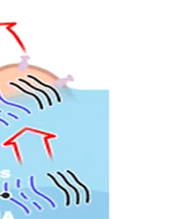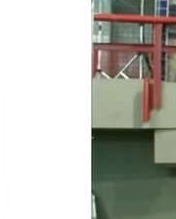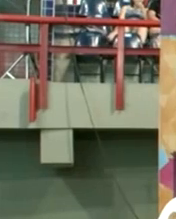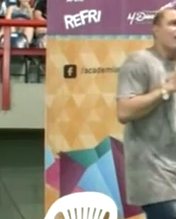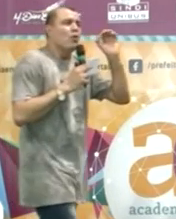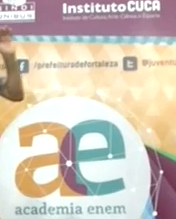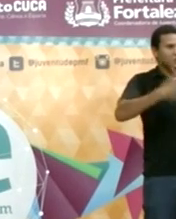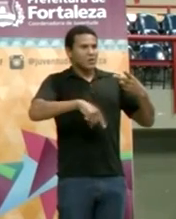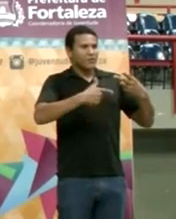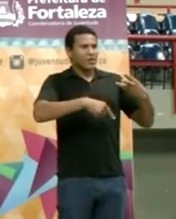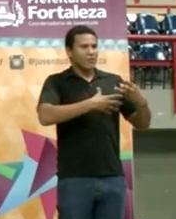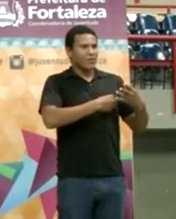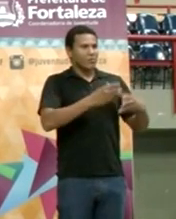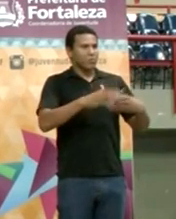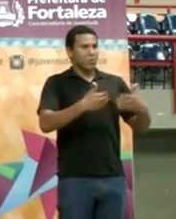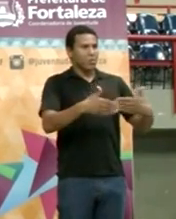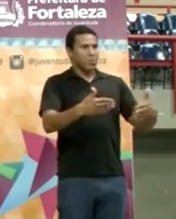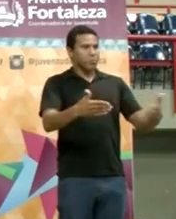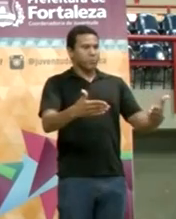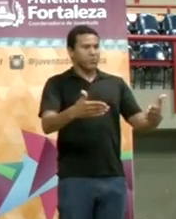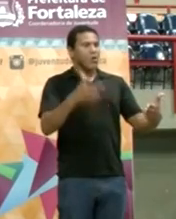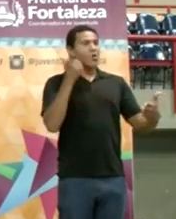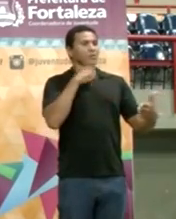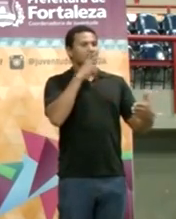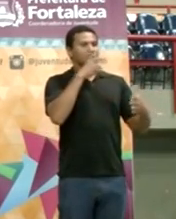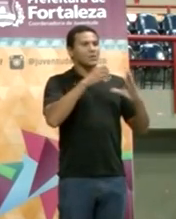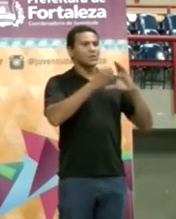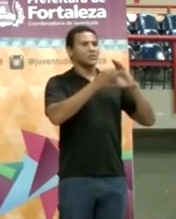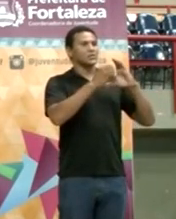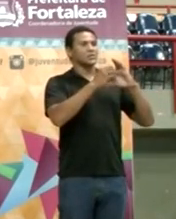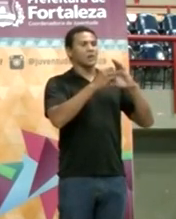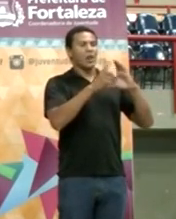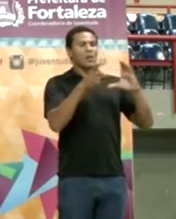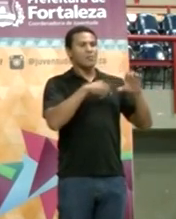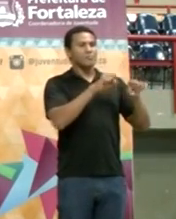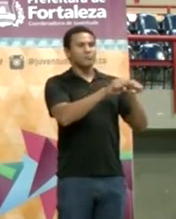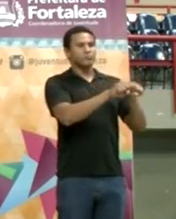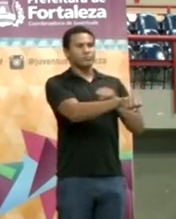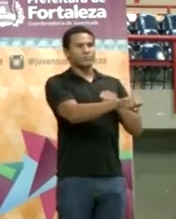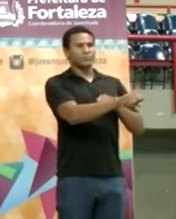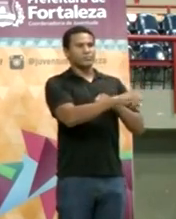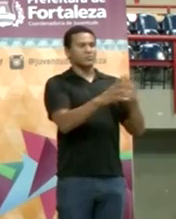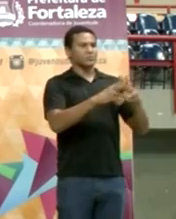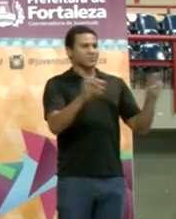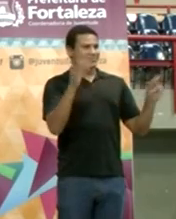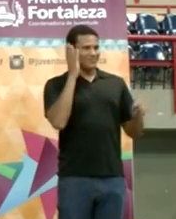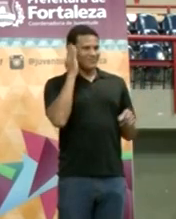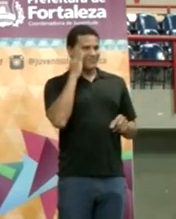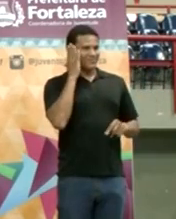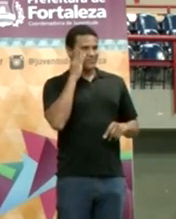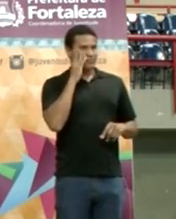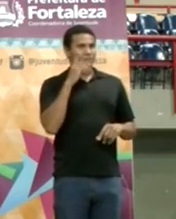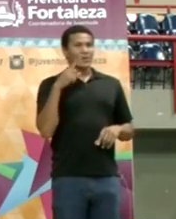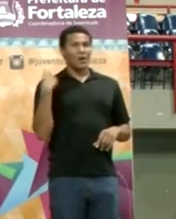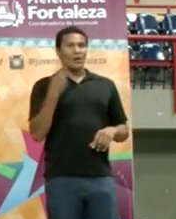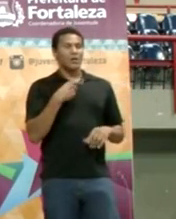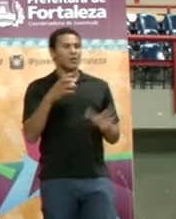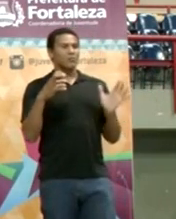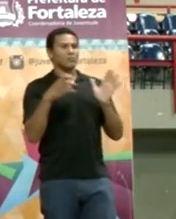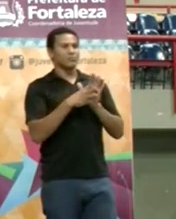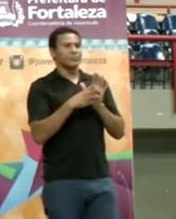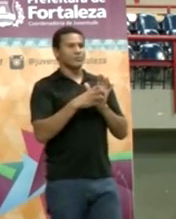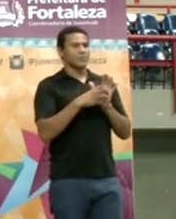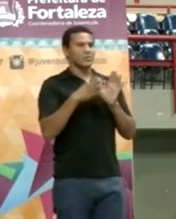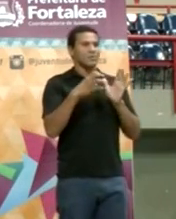vocês. O HIV, que provoca AIDS, que na verdade a gente é o único país de língua não inglesa que